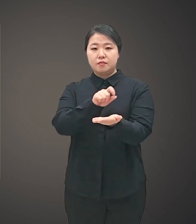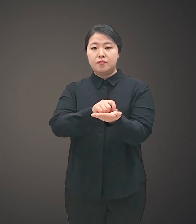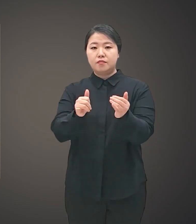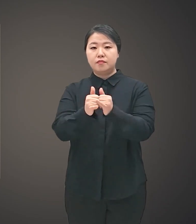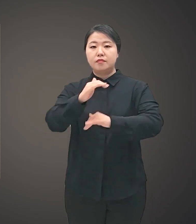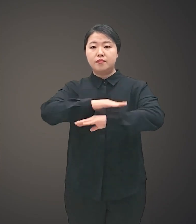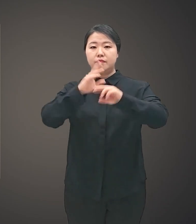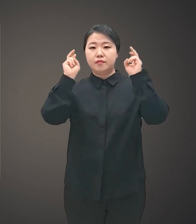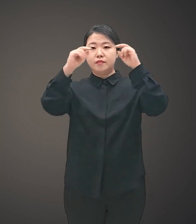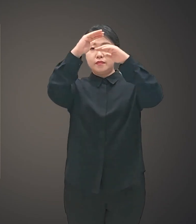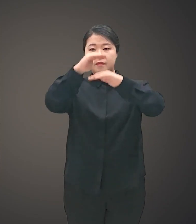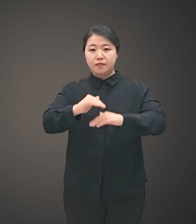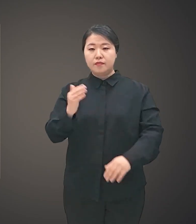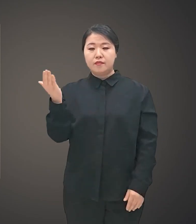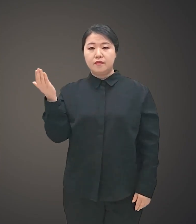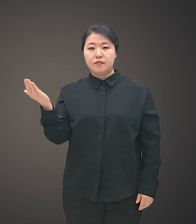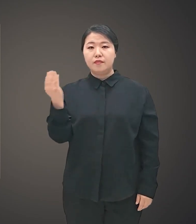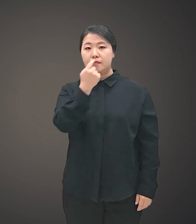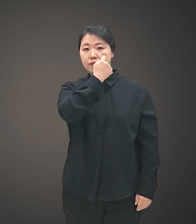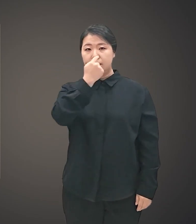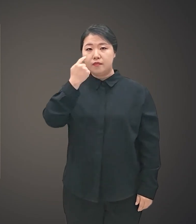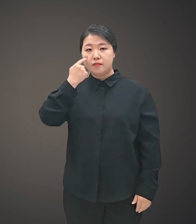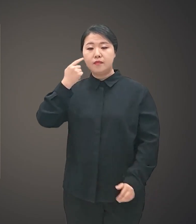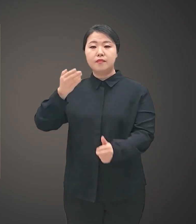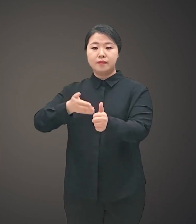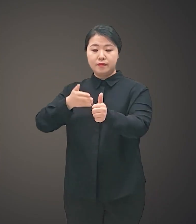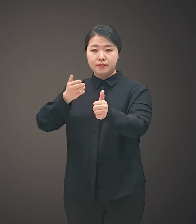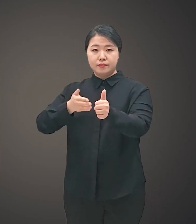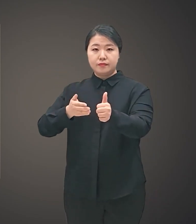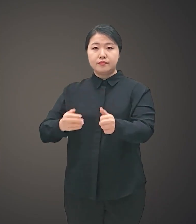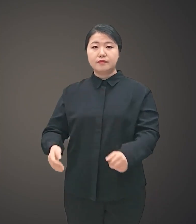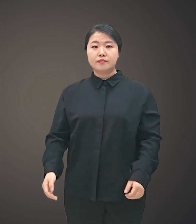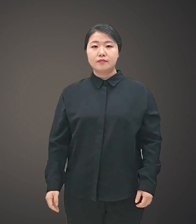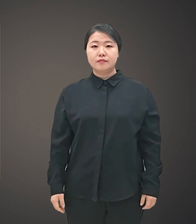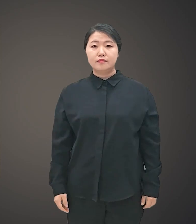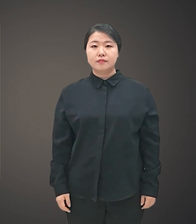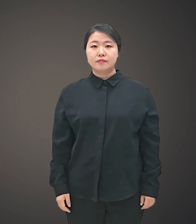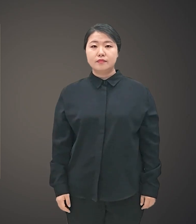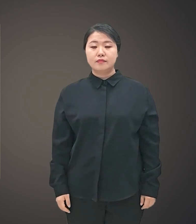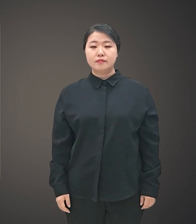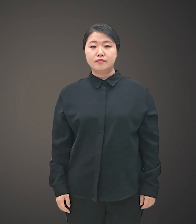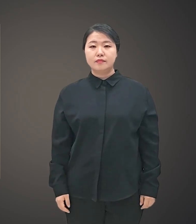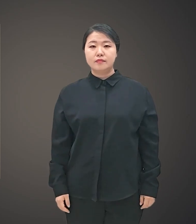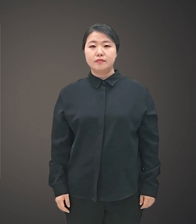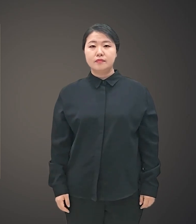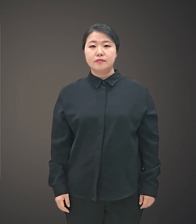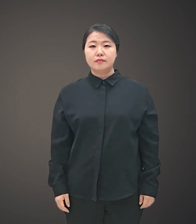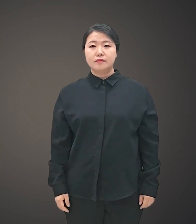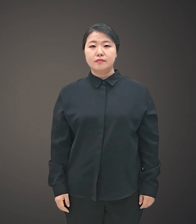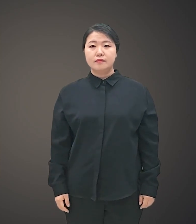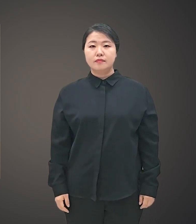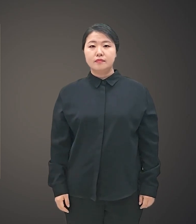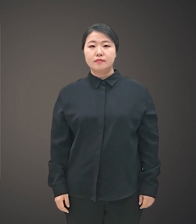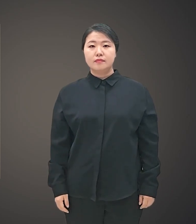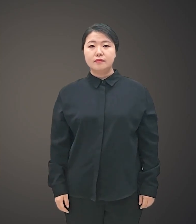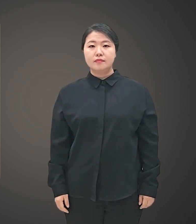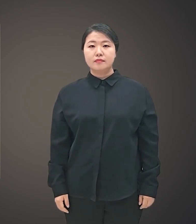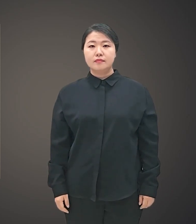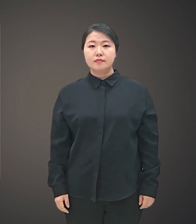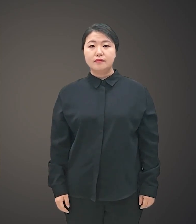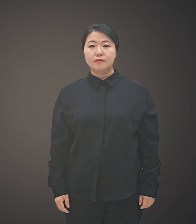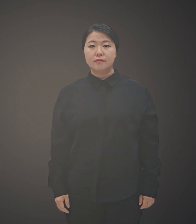도서명 우리와 당신들. 저자 프레드릭 베크만. 출판사 다산책방.